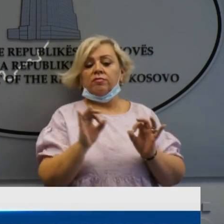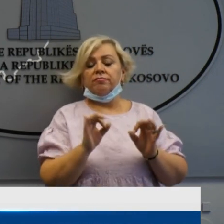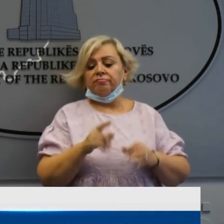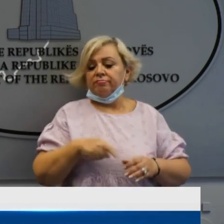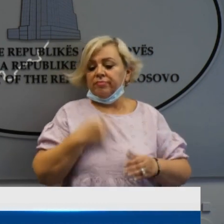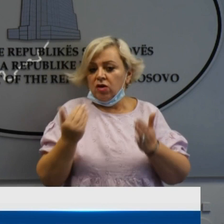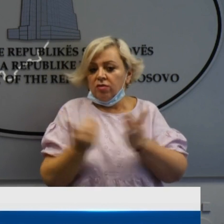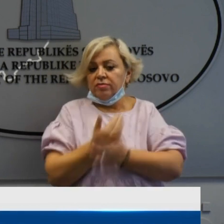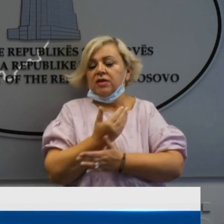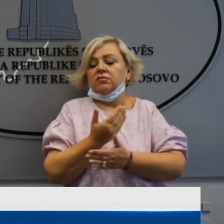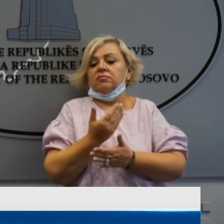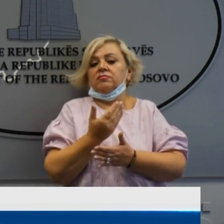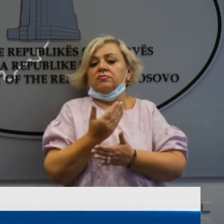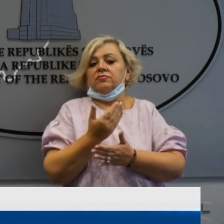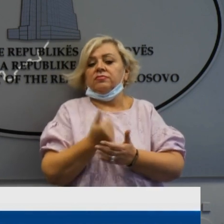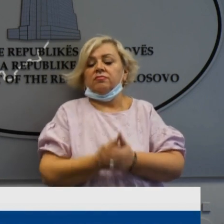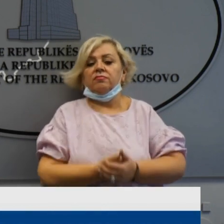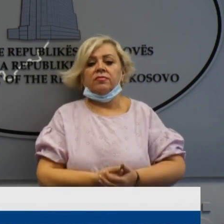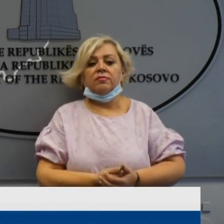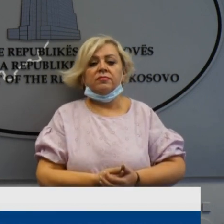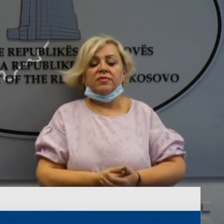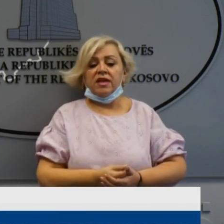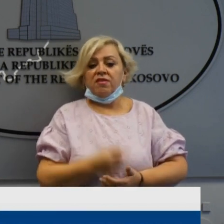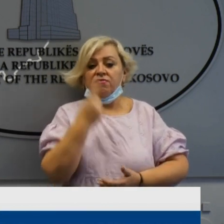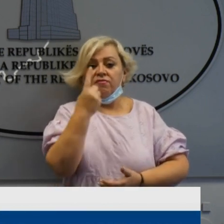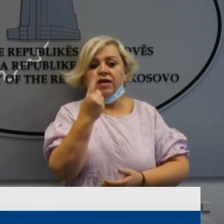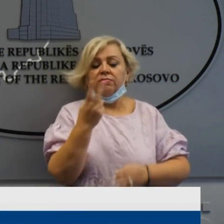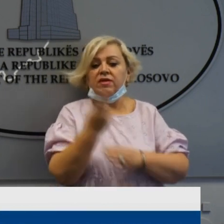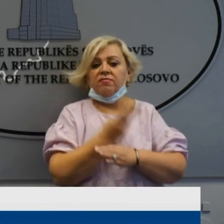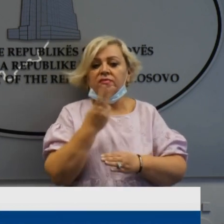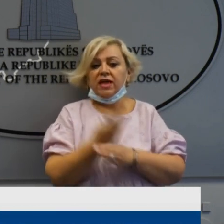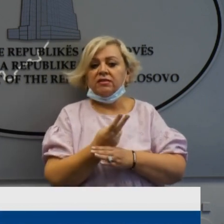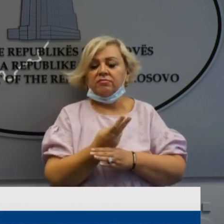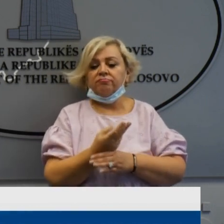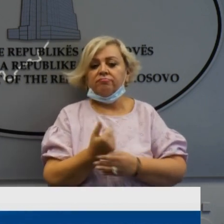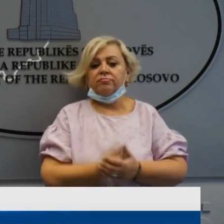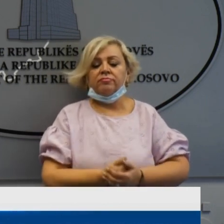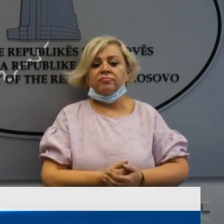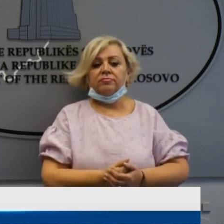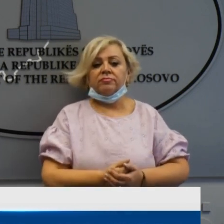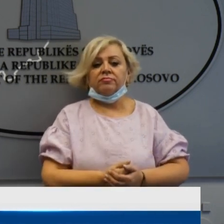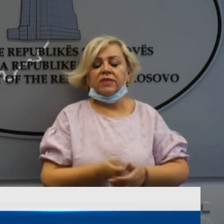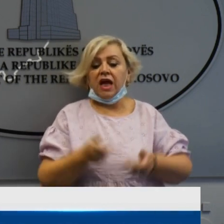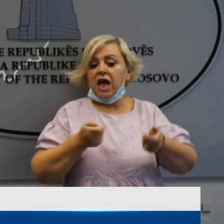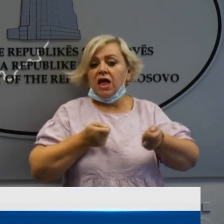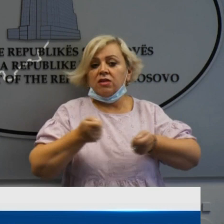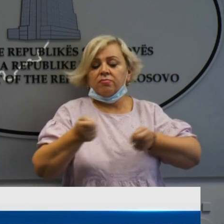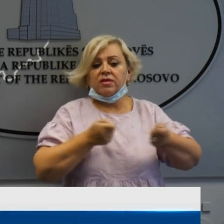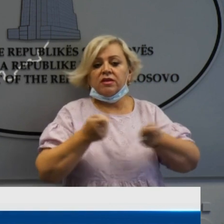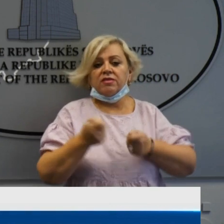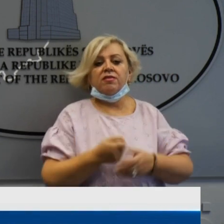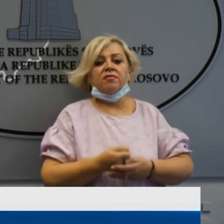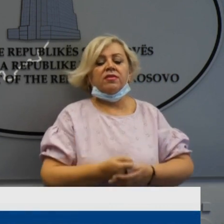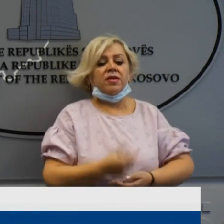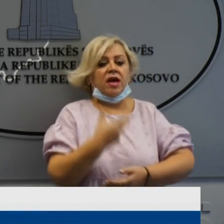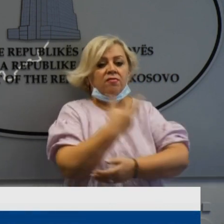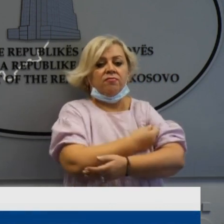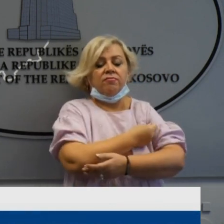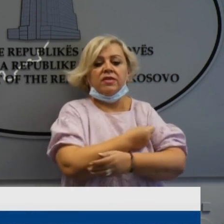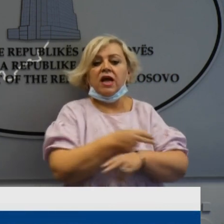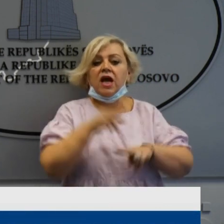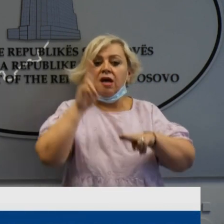e përsëris për të satën herë se jemi i vetmi vend në rajon që kemi administruar vetëm vaksina